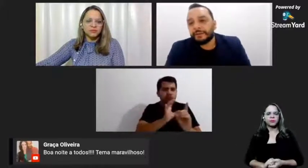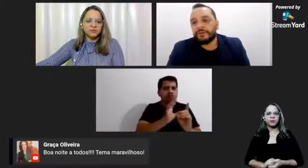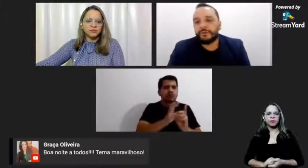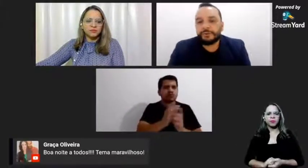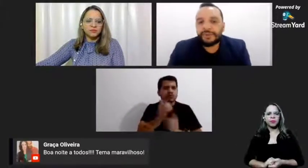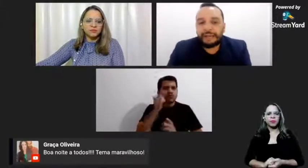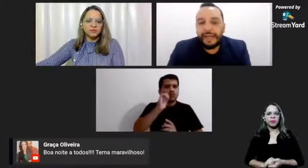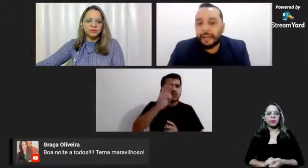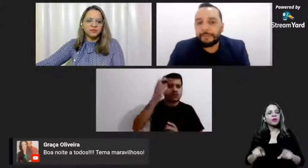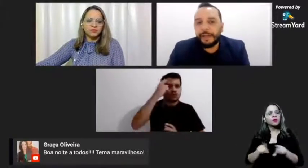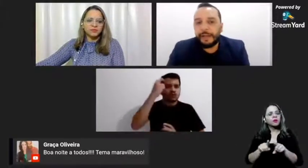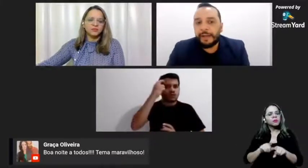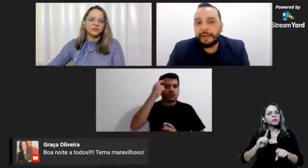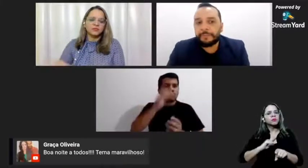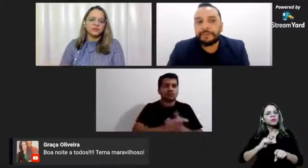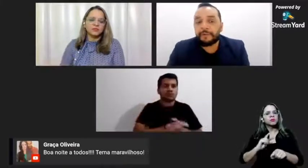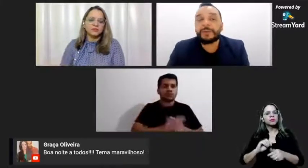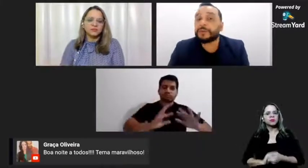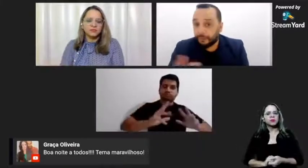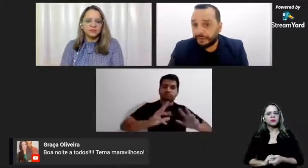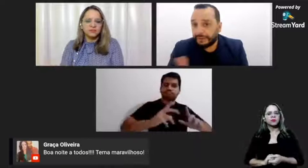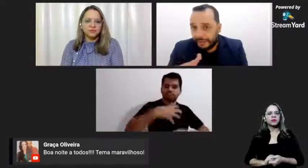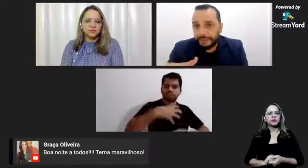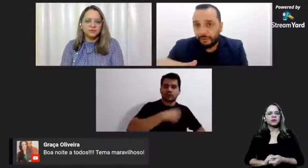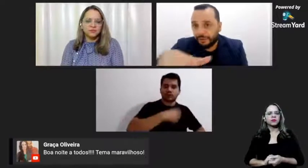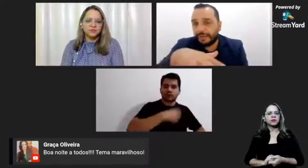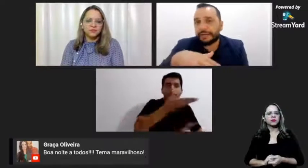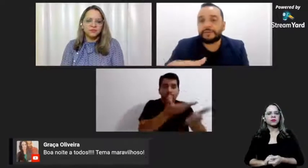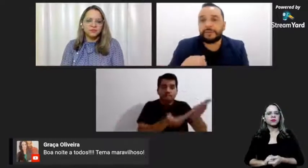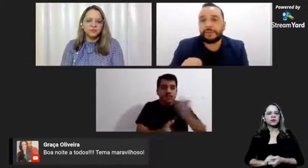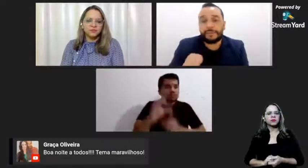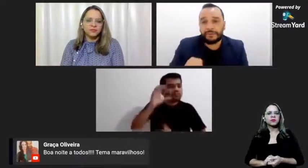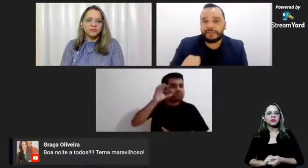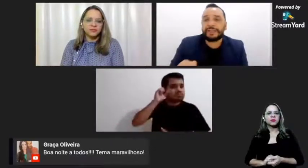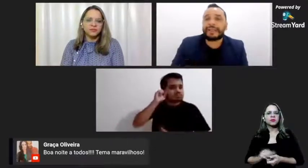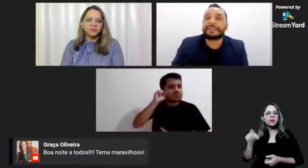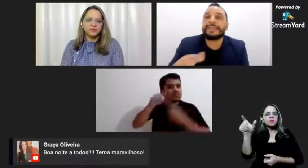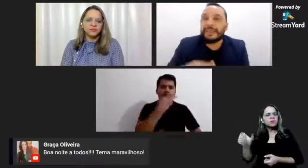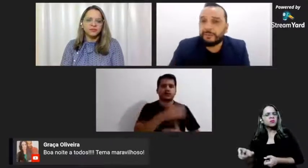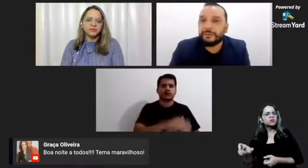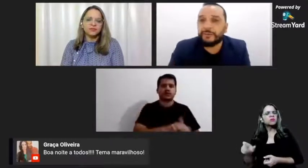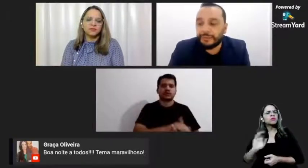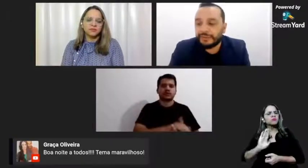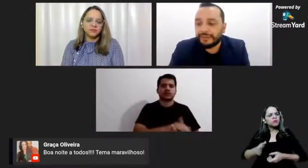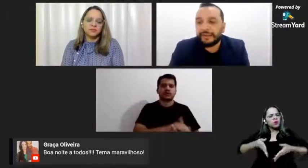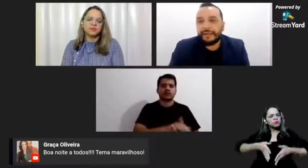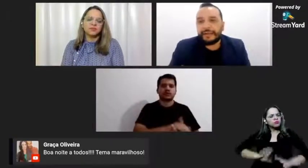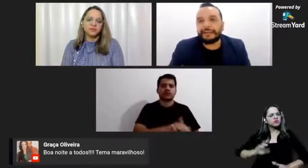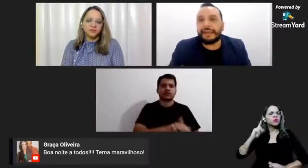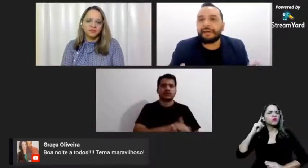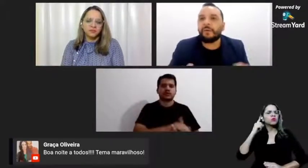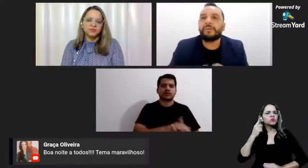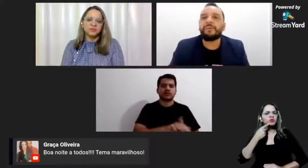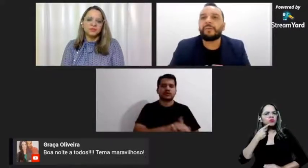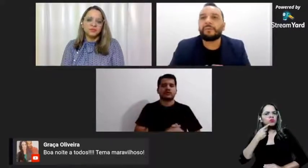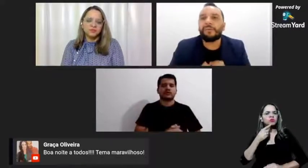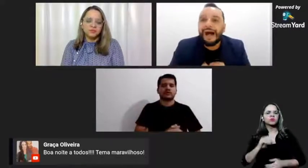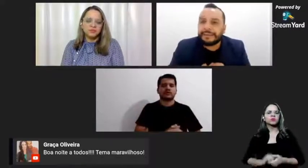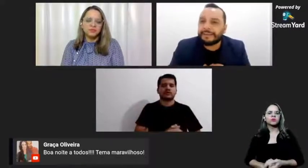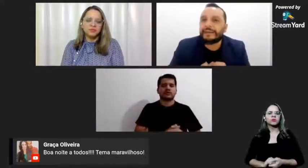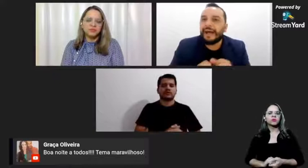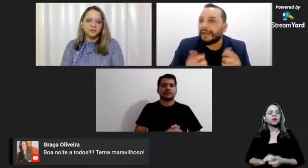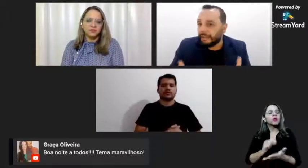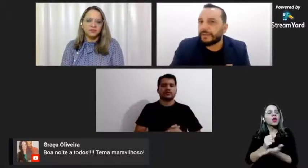aí surdos, pessoas surdas, aliás, comunidade surda, pessoas que já nasceram surdas e têm